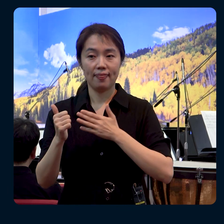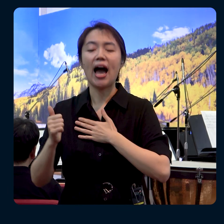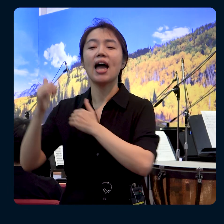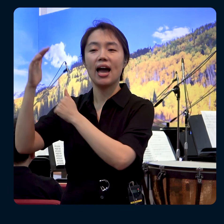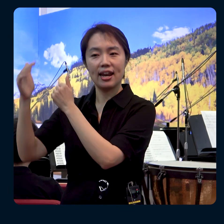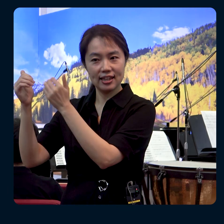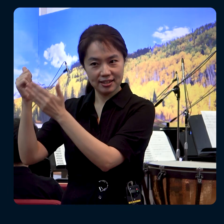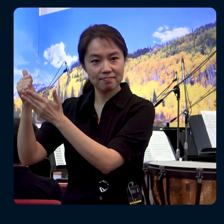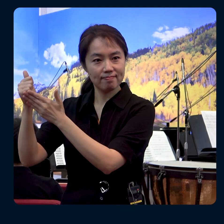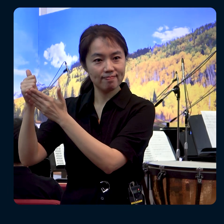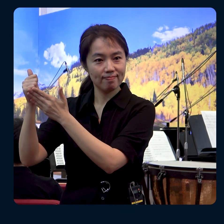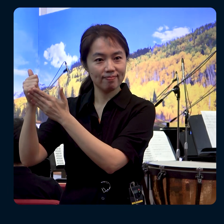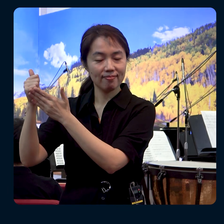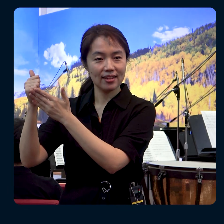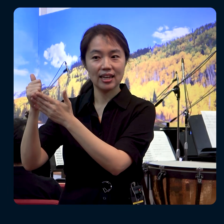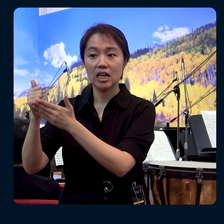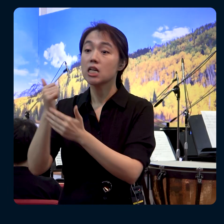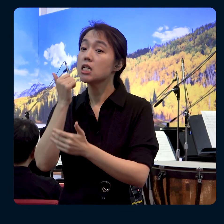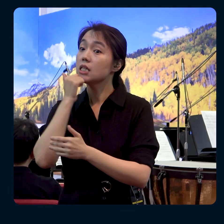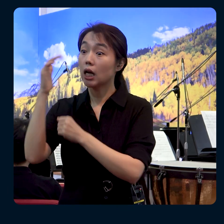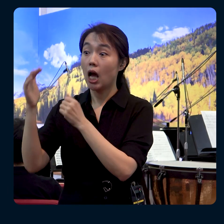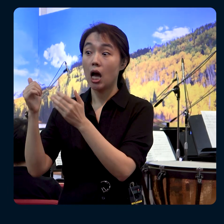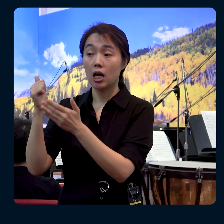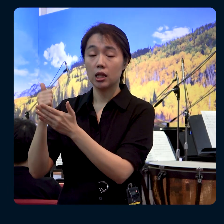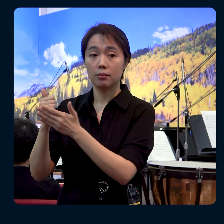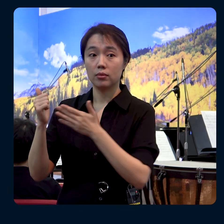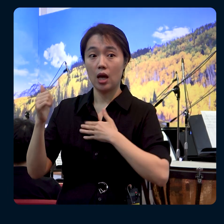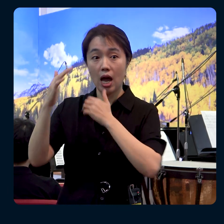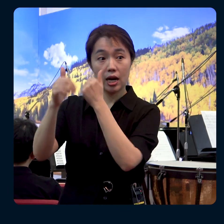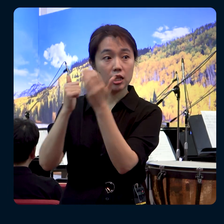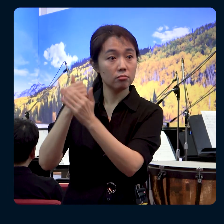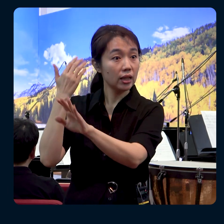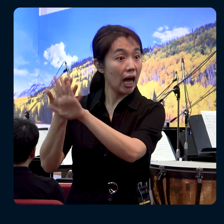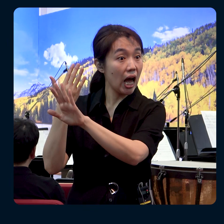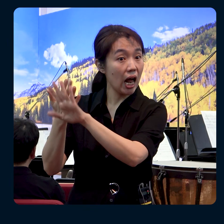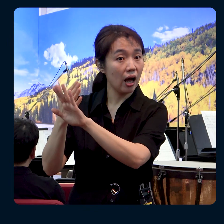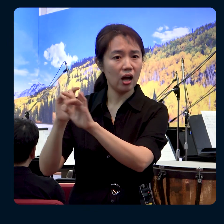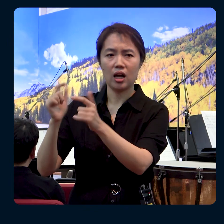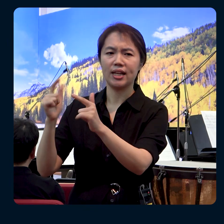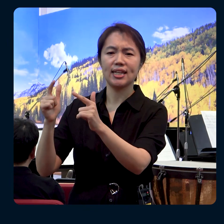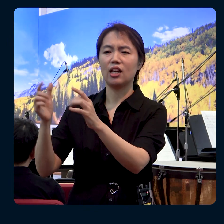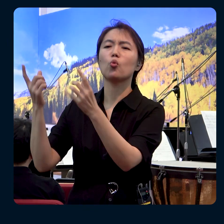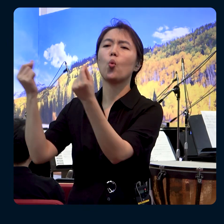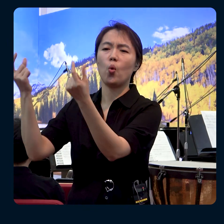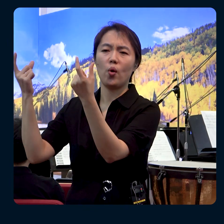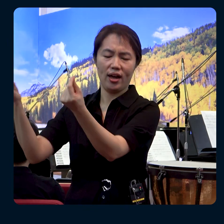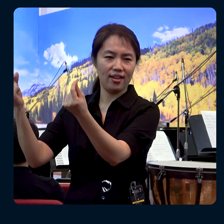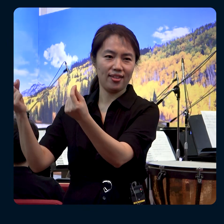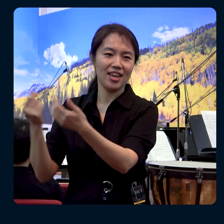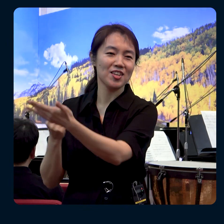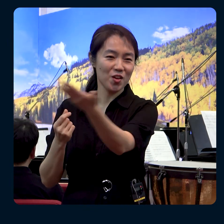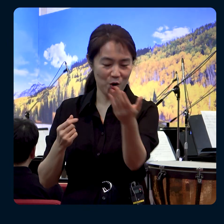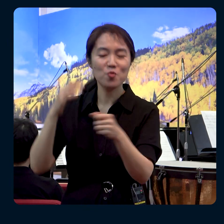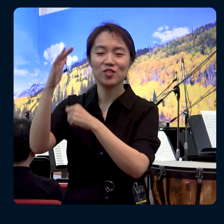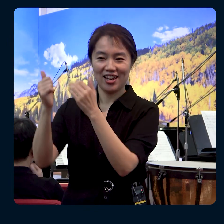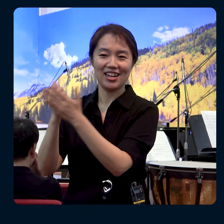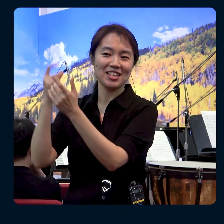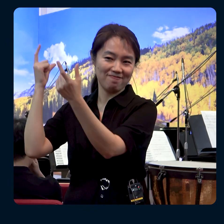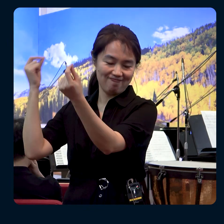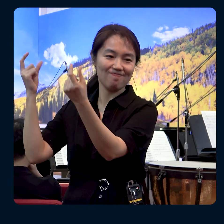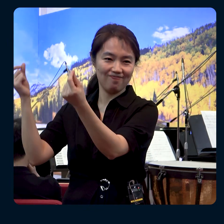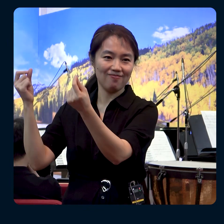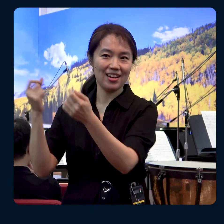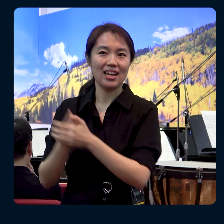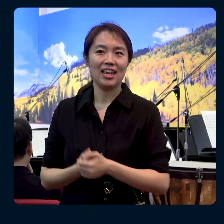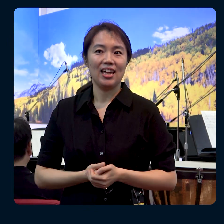우리 하나님이십니다. 이삭의 하나님이 우리 하나님이시라고요. 여러분, 이거 잊지 마세요.